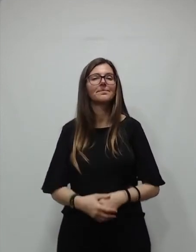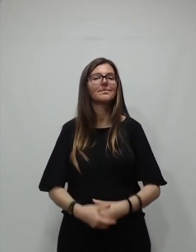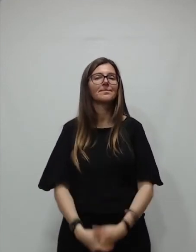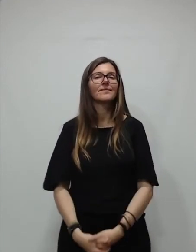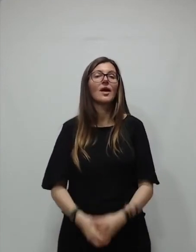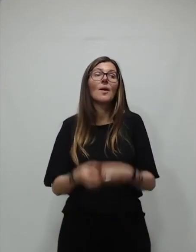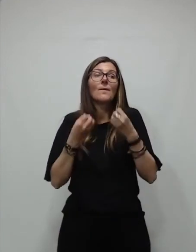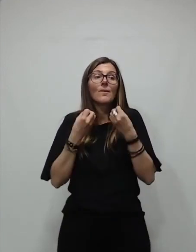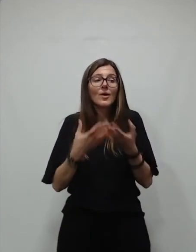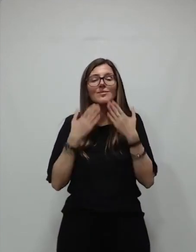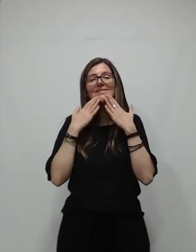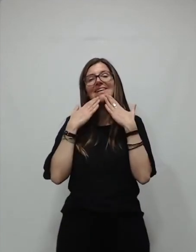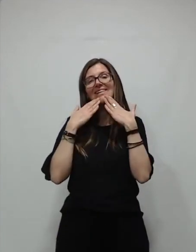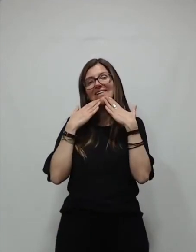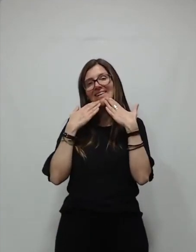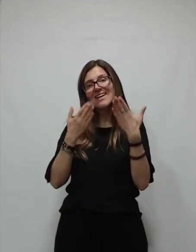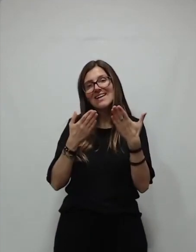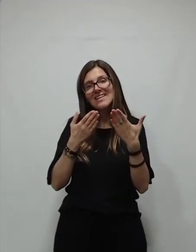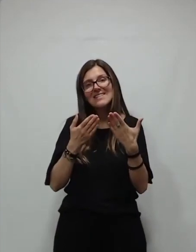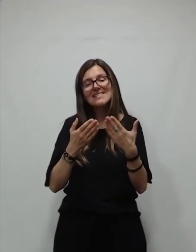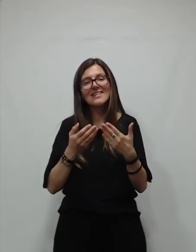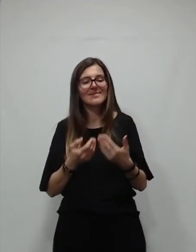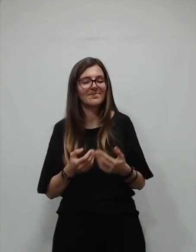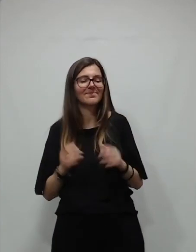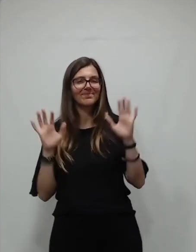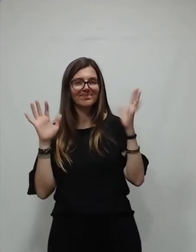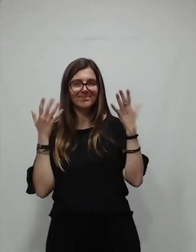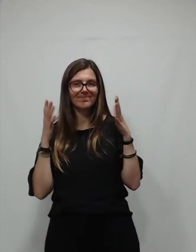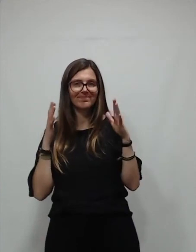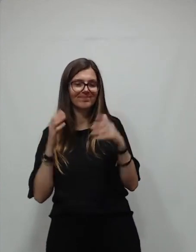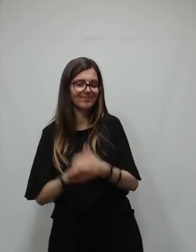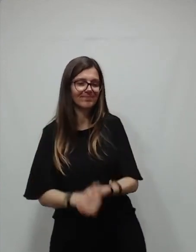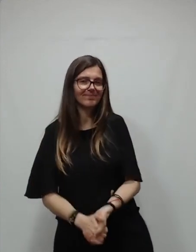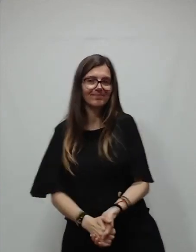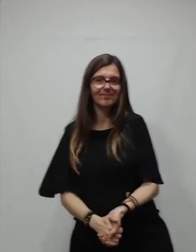Bueno, muchísimas gracias realmente por su participación.